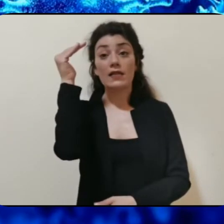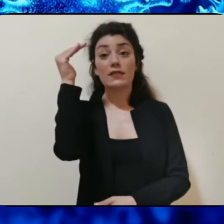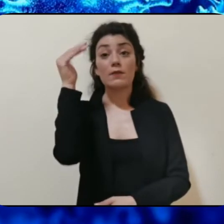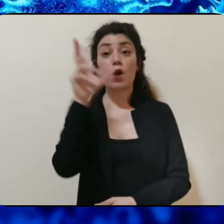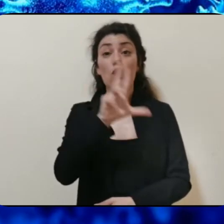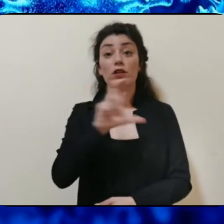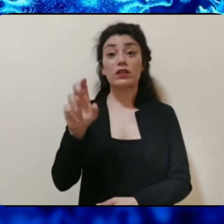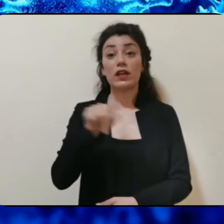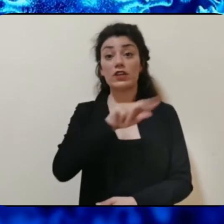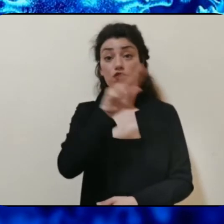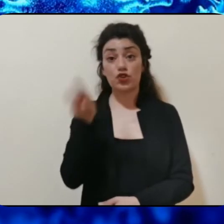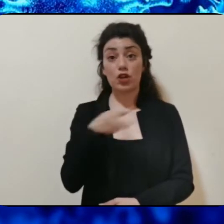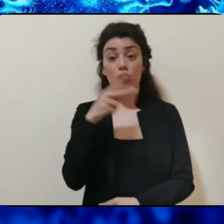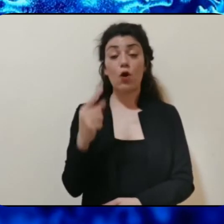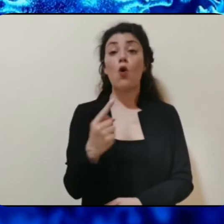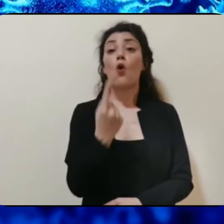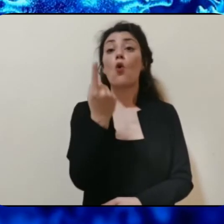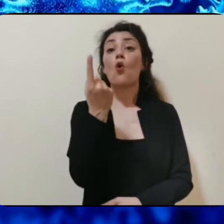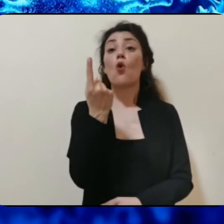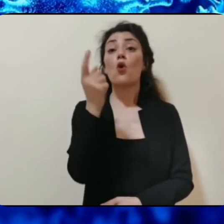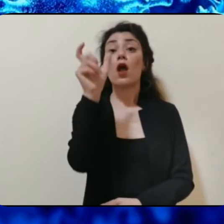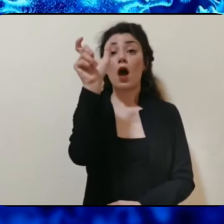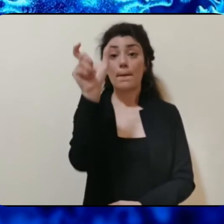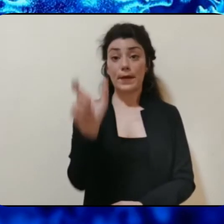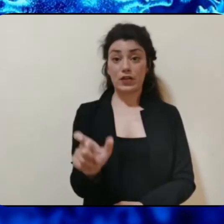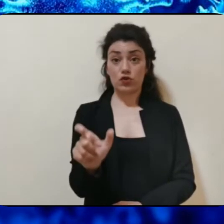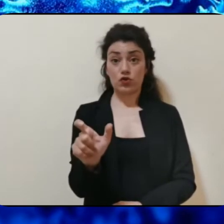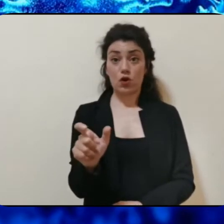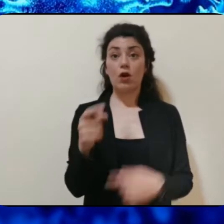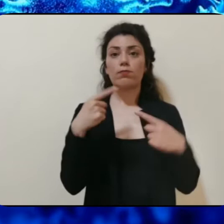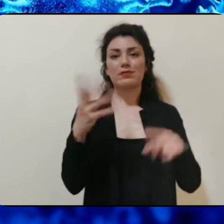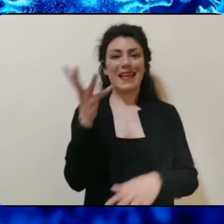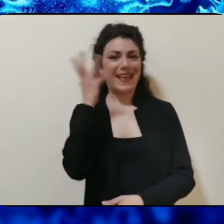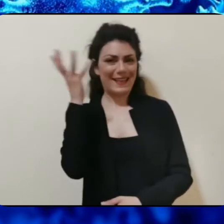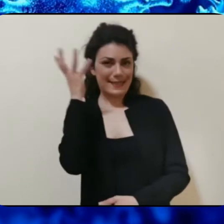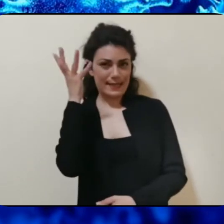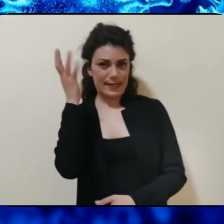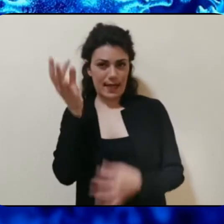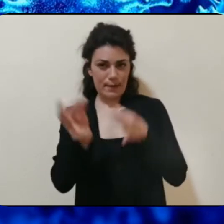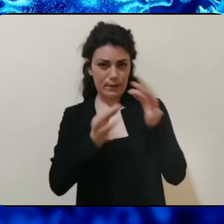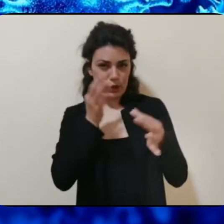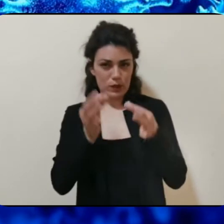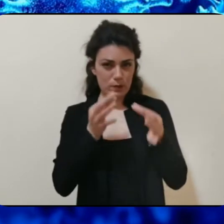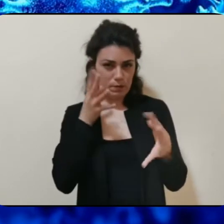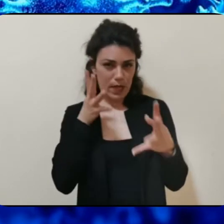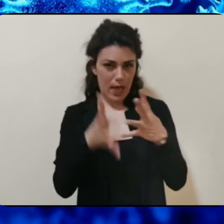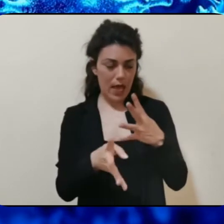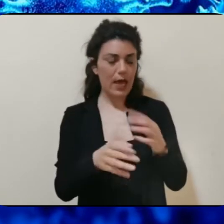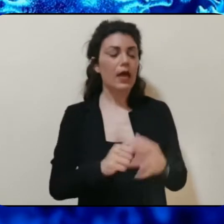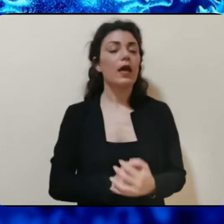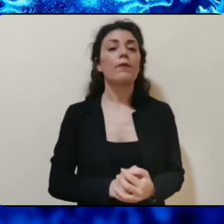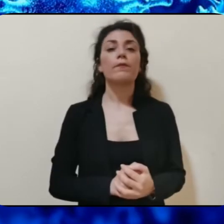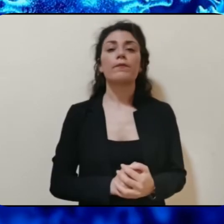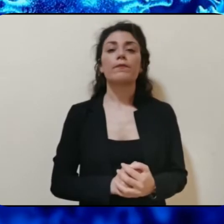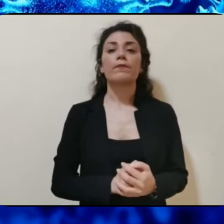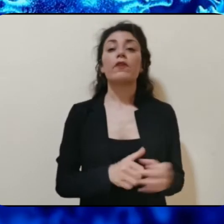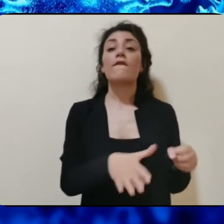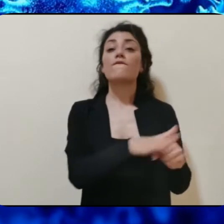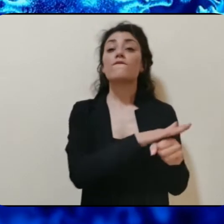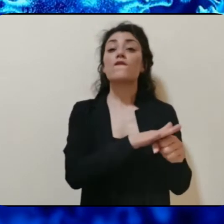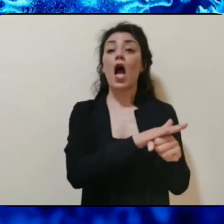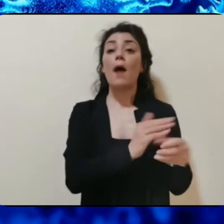unitario massimo di 300 euro per un nucleo composto da una sola persona. Quindi facciamo un esempio, così ci capiamo.